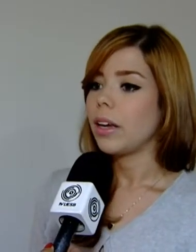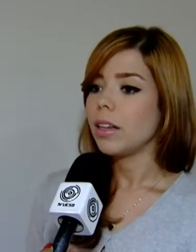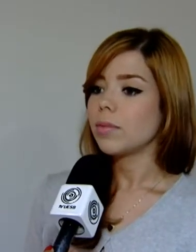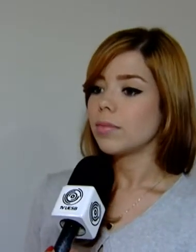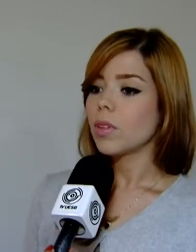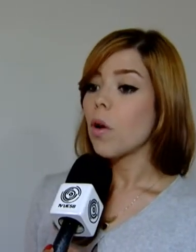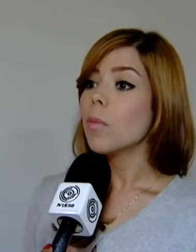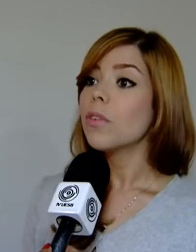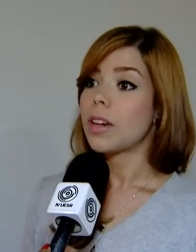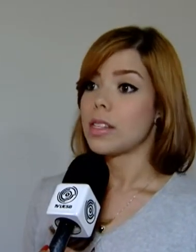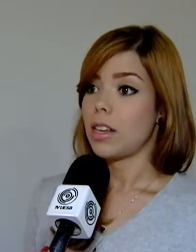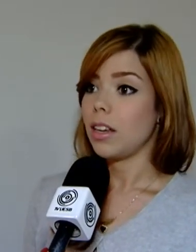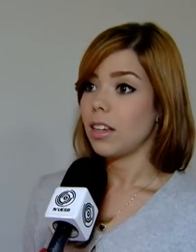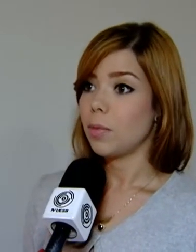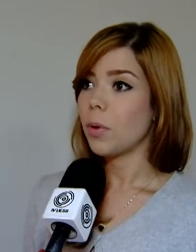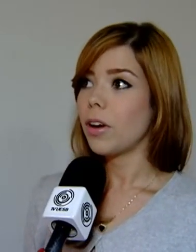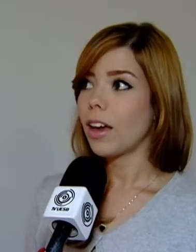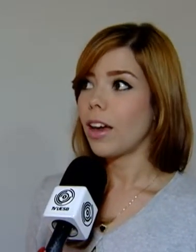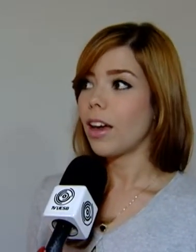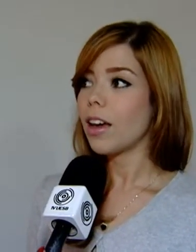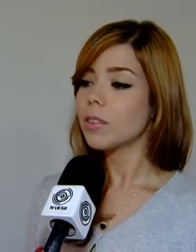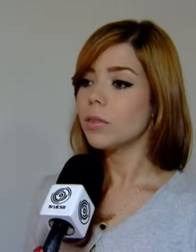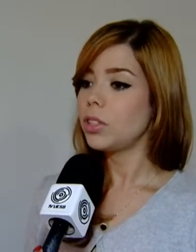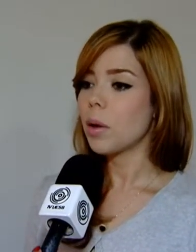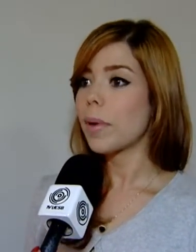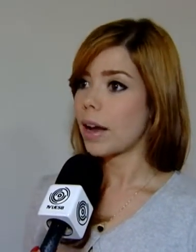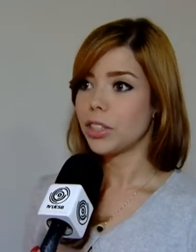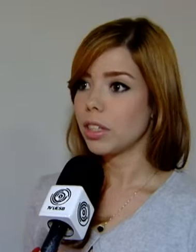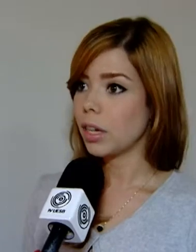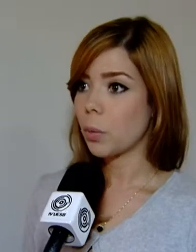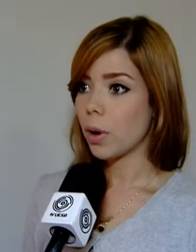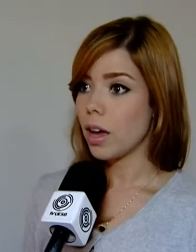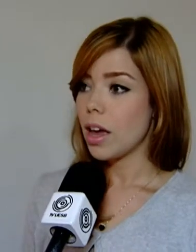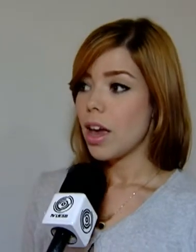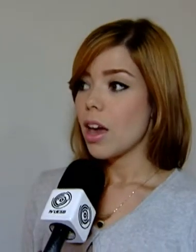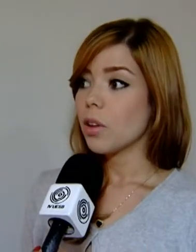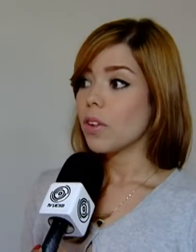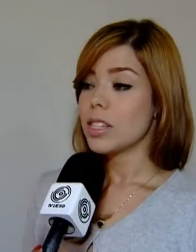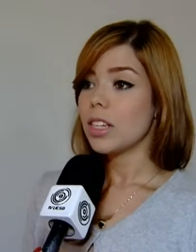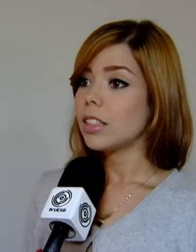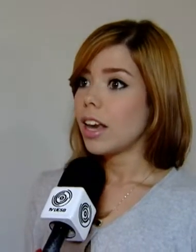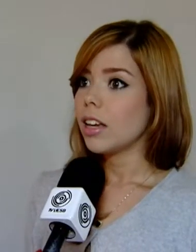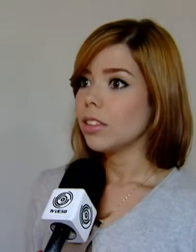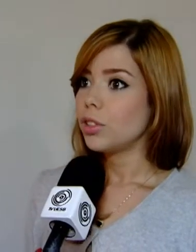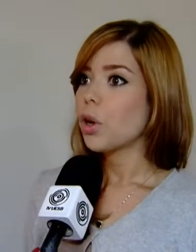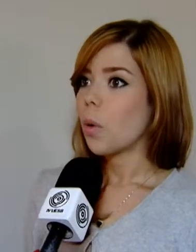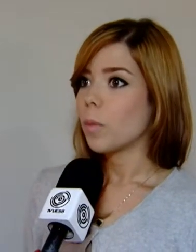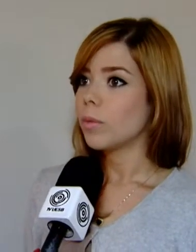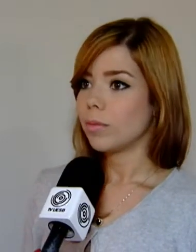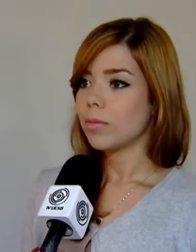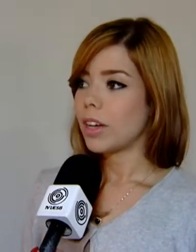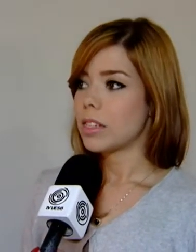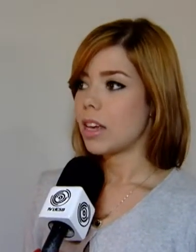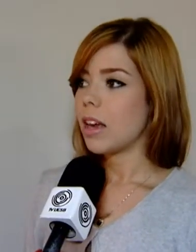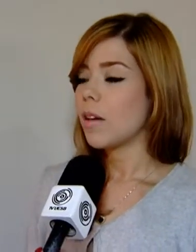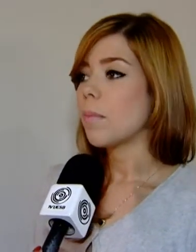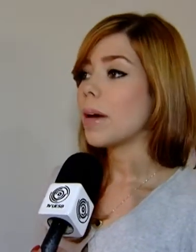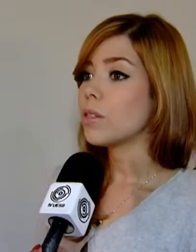como fazer porque eu não tinha prática nenhuma eu não fazia ideia de como fazer mas